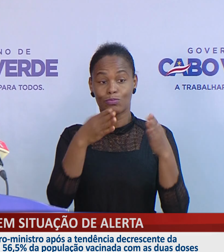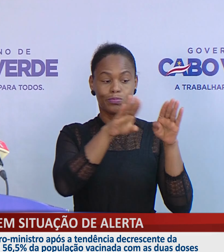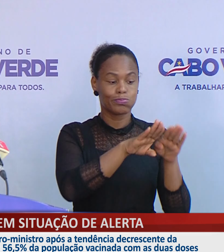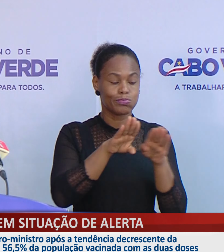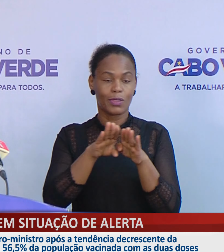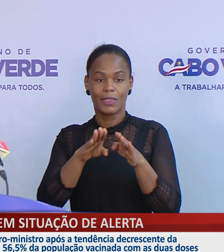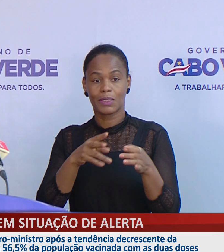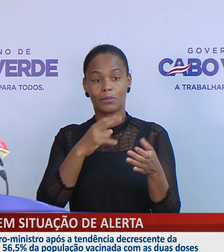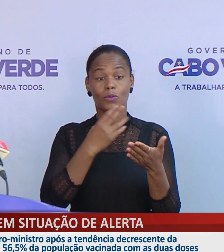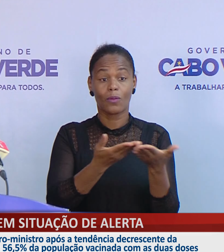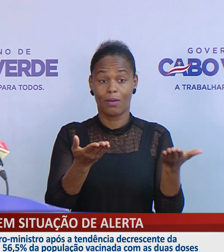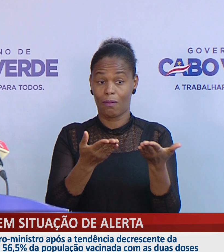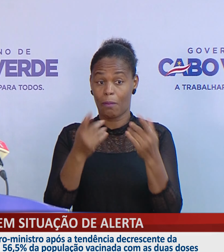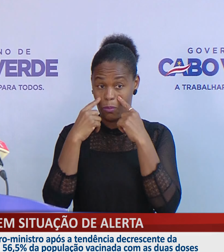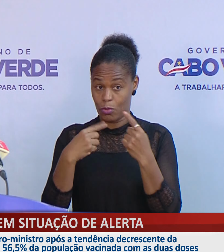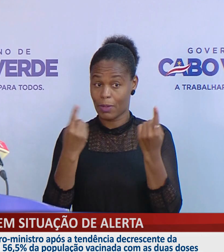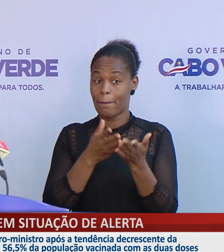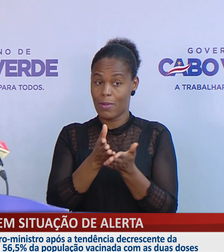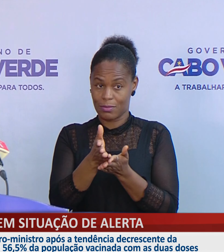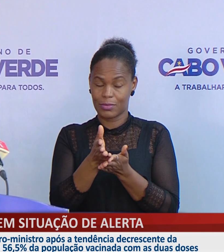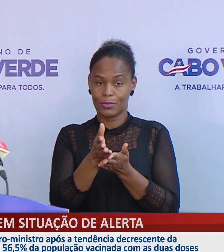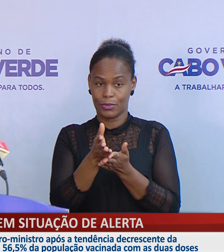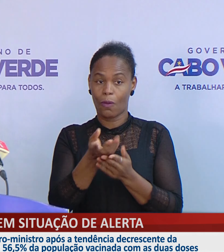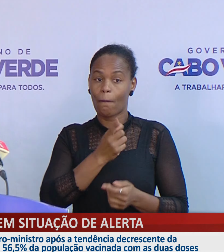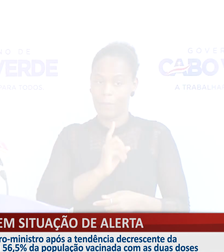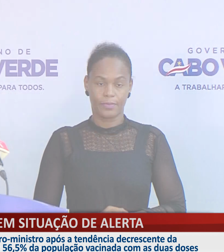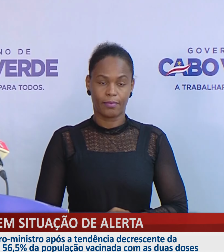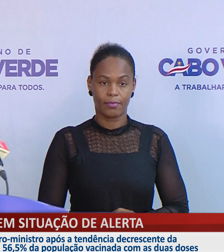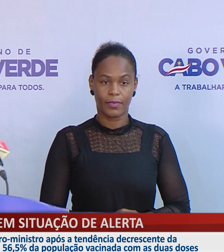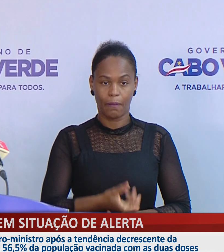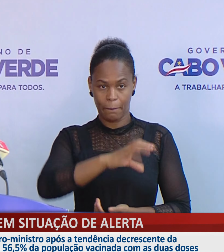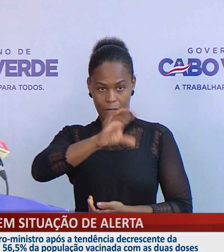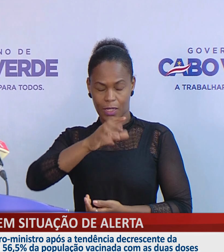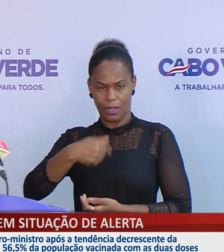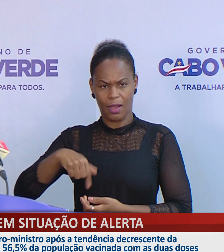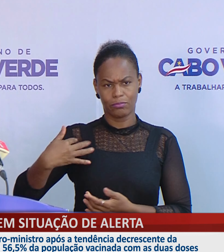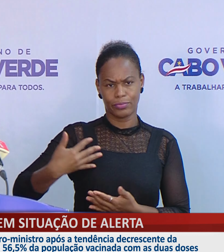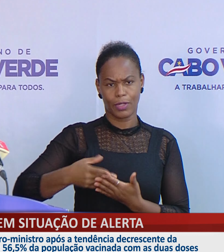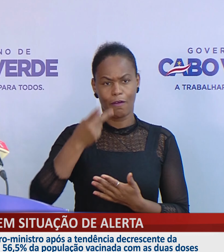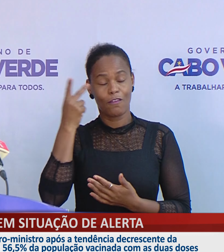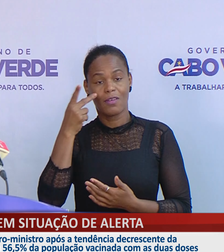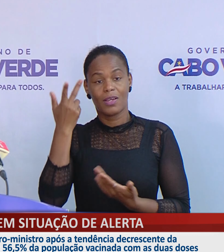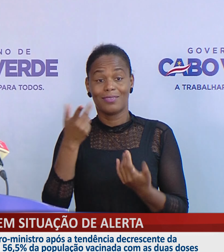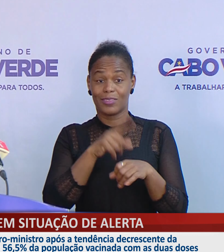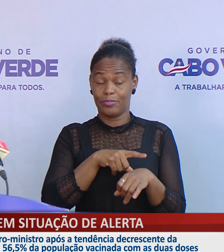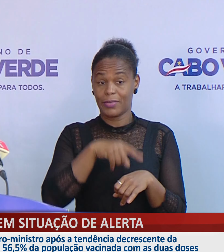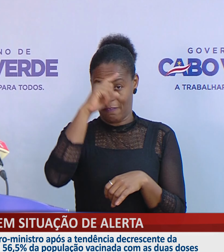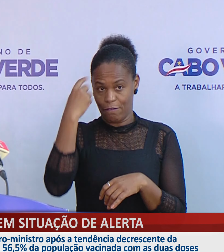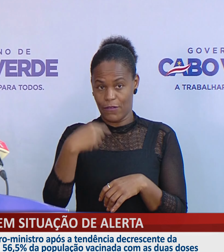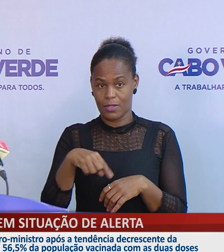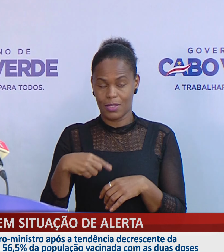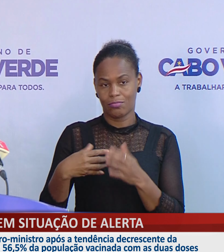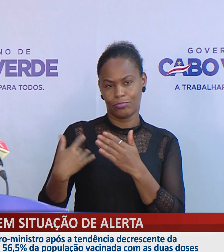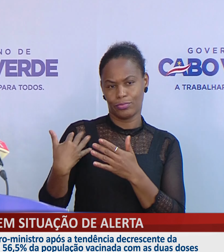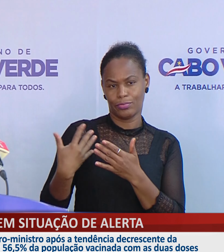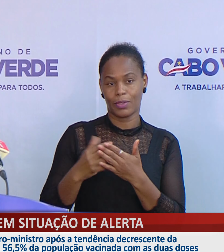de atendimento ao público mantém-se, no entanto, obrigatório. O país tem vivido momentos